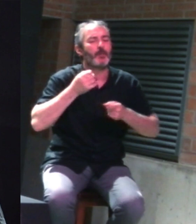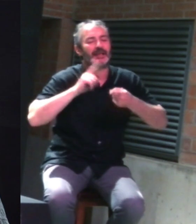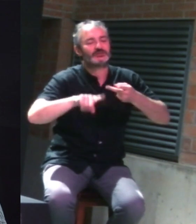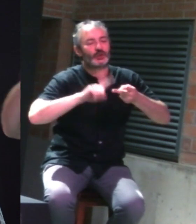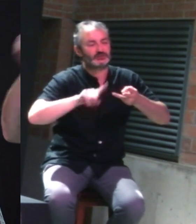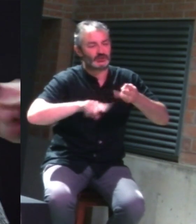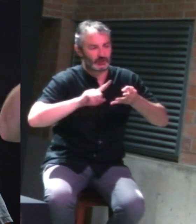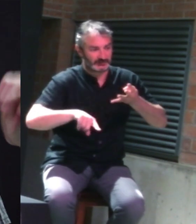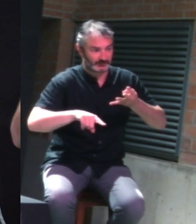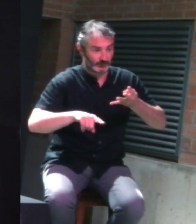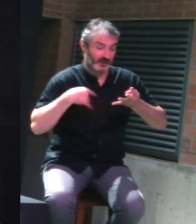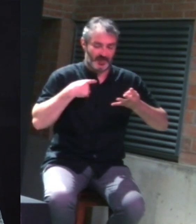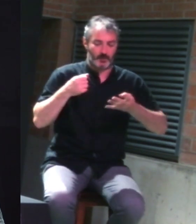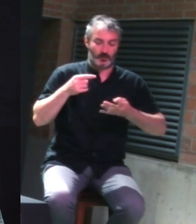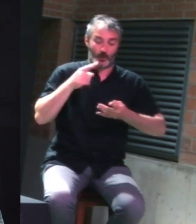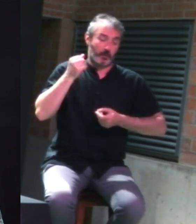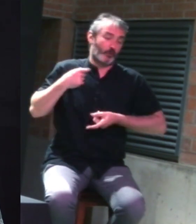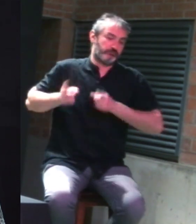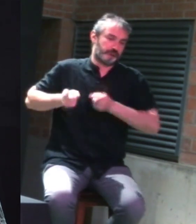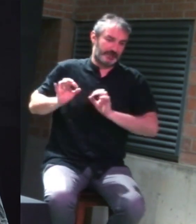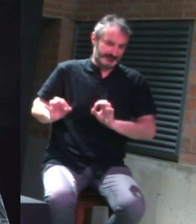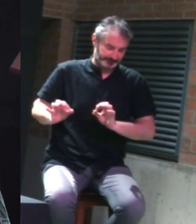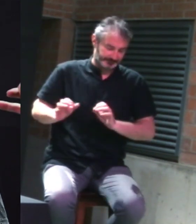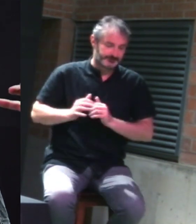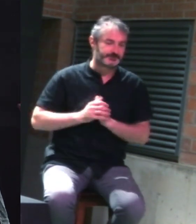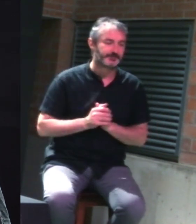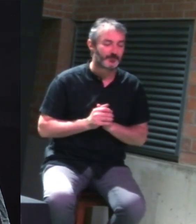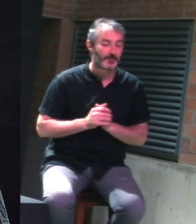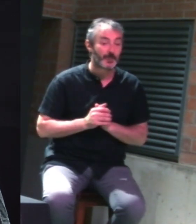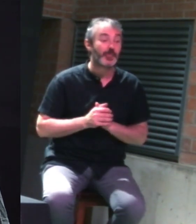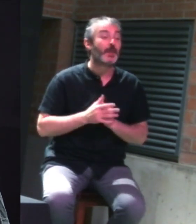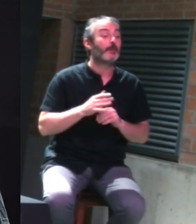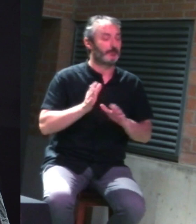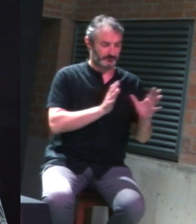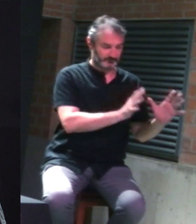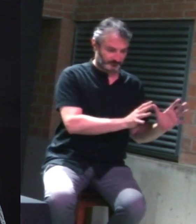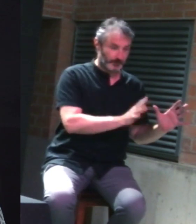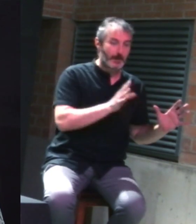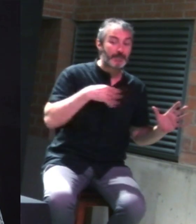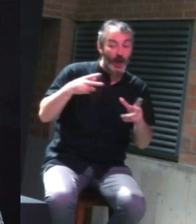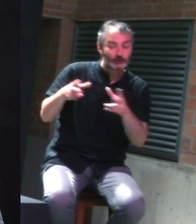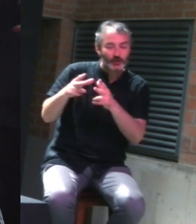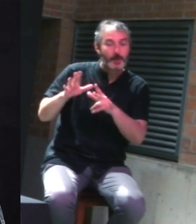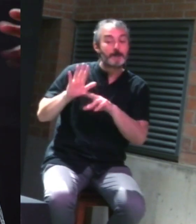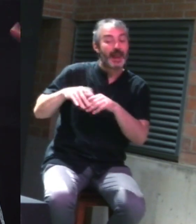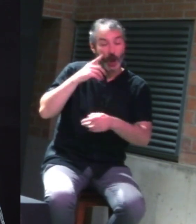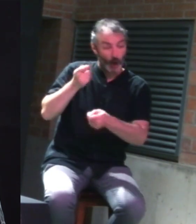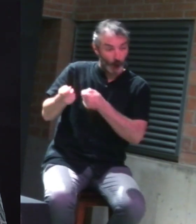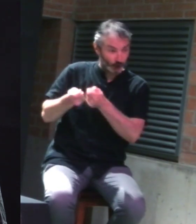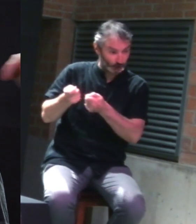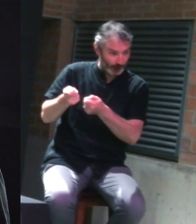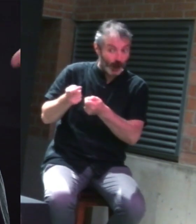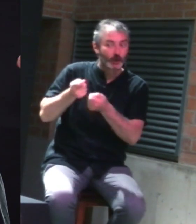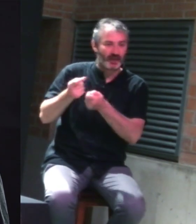sustentaban ese discurso de género. Entre los mecanismos culturales de control social informal, que son mucho